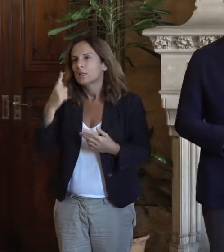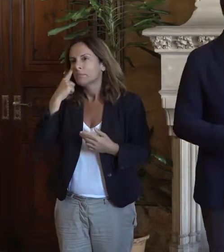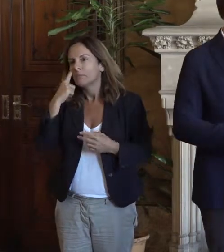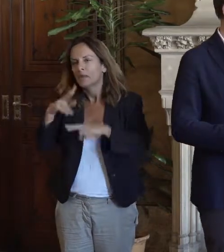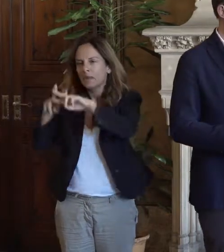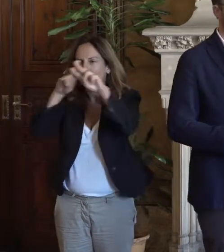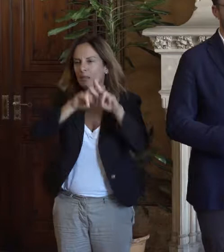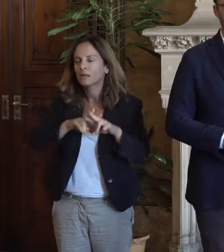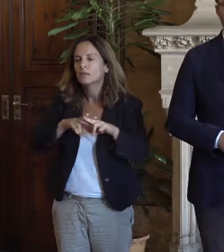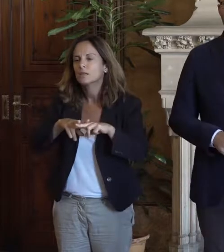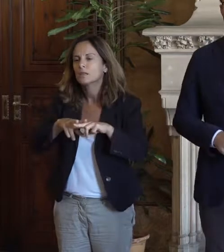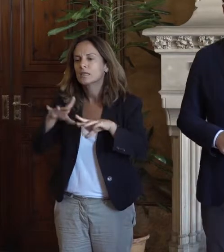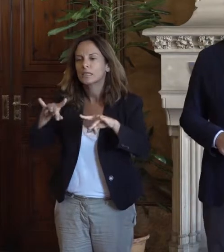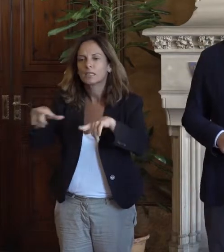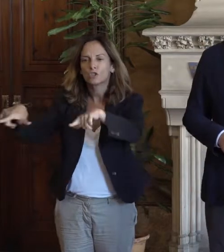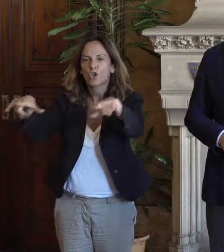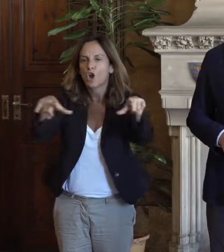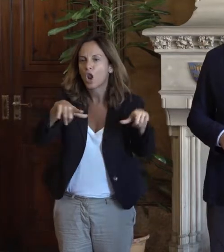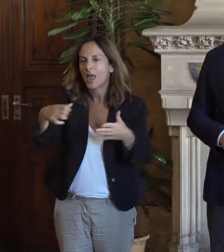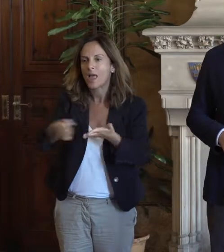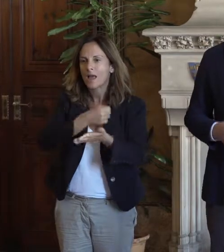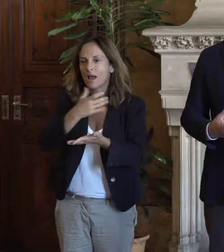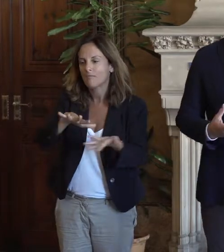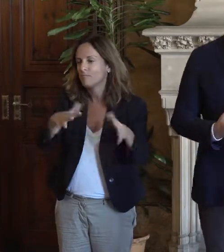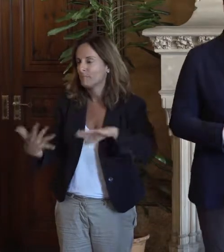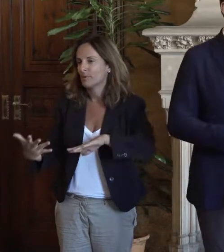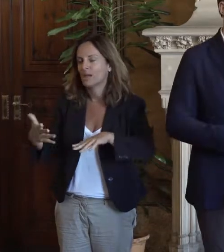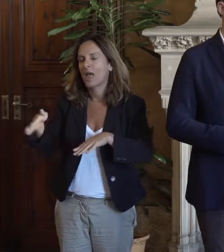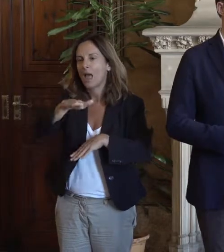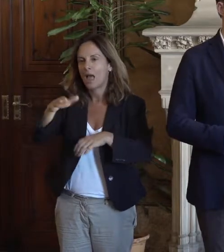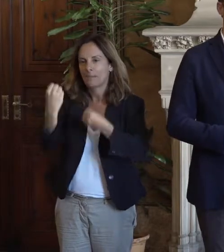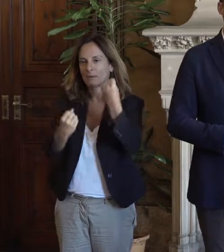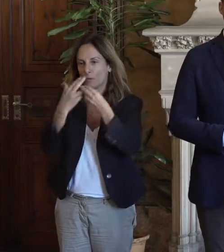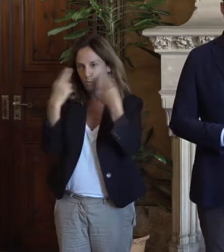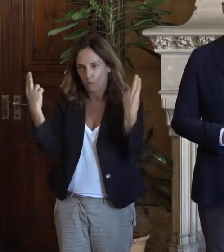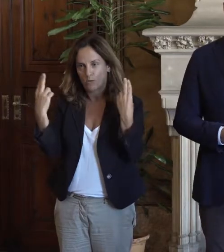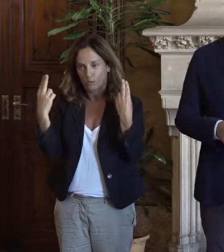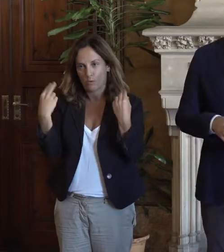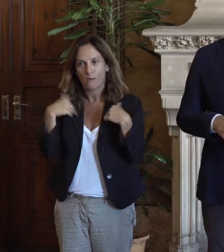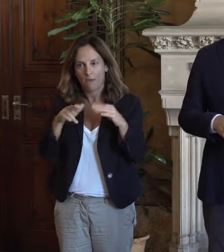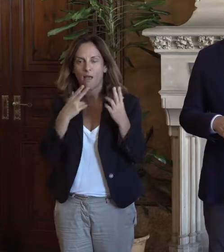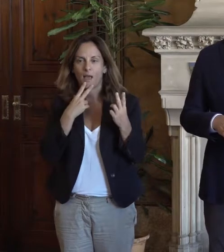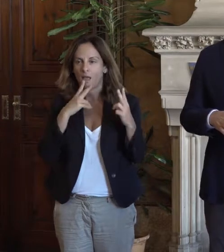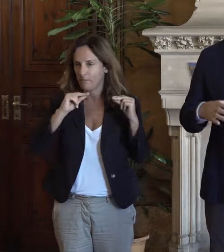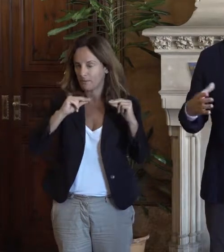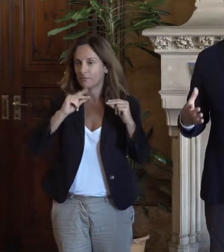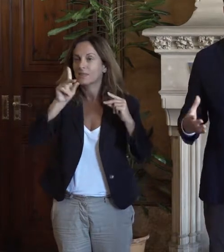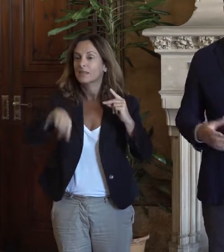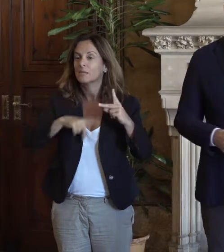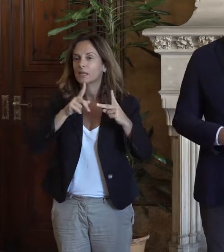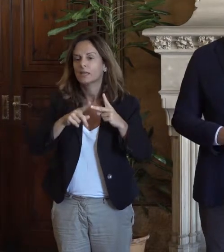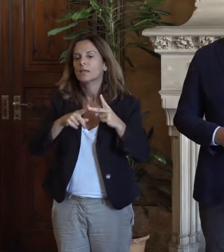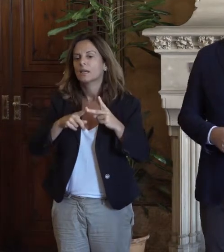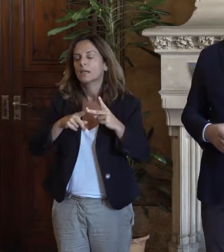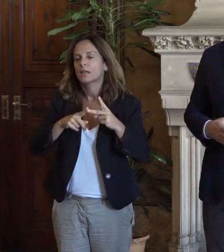dissuasori, si és una feina que farem junts en dues institucions. També hem parlat de ampliar el foco.